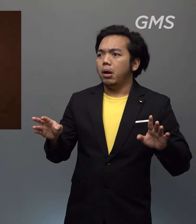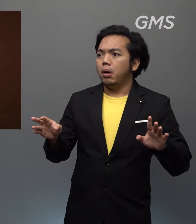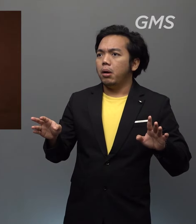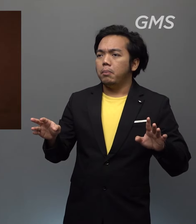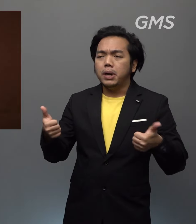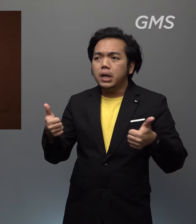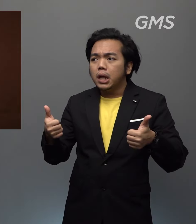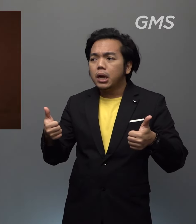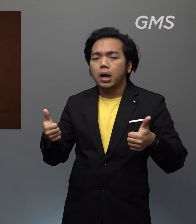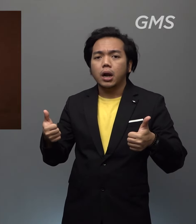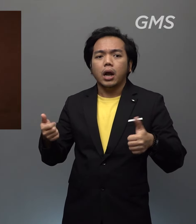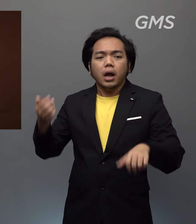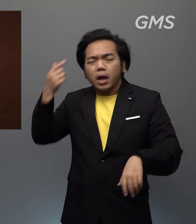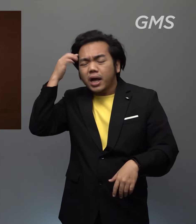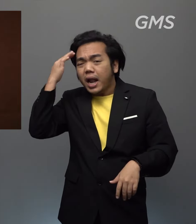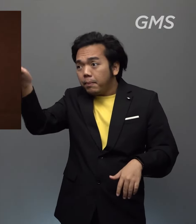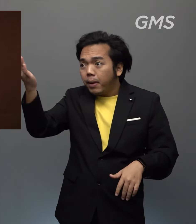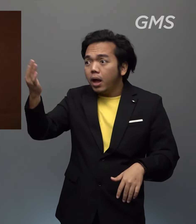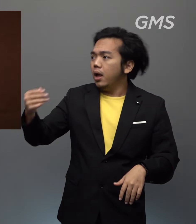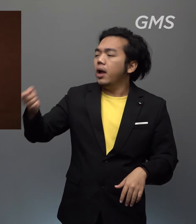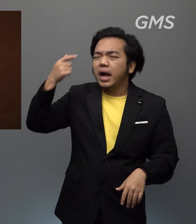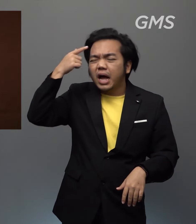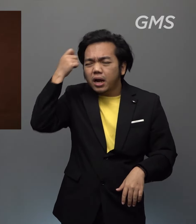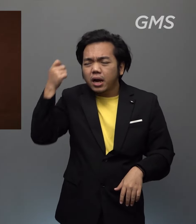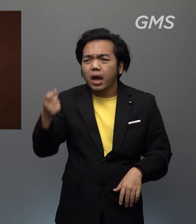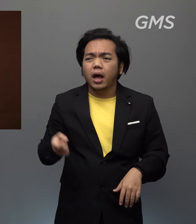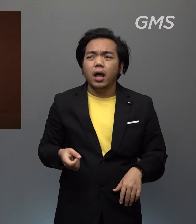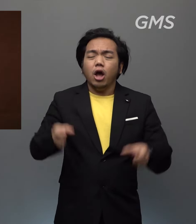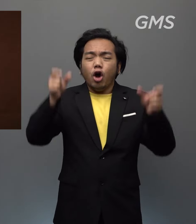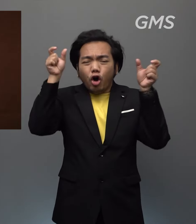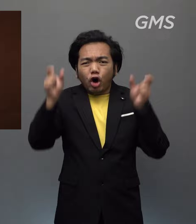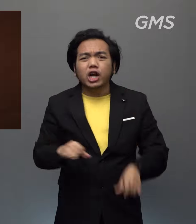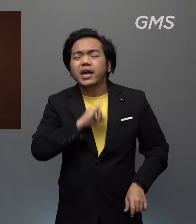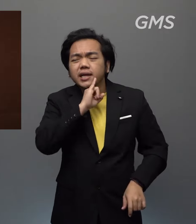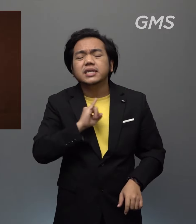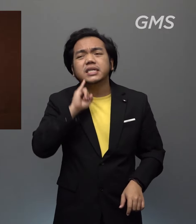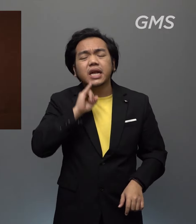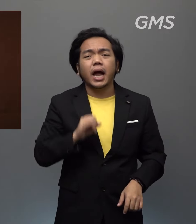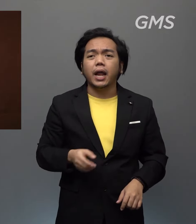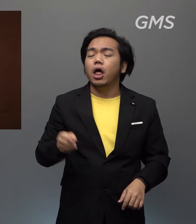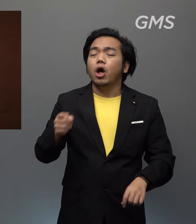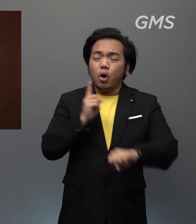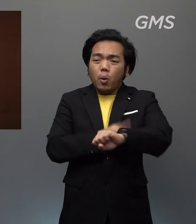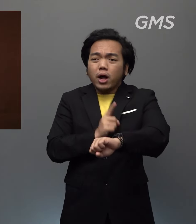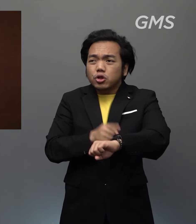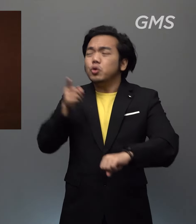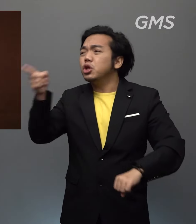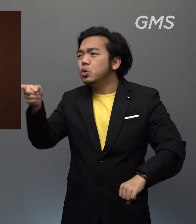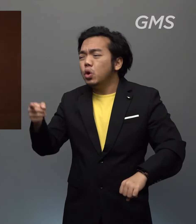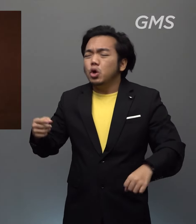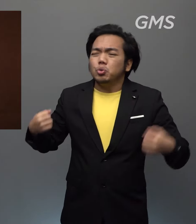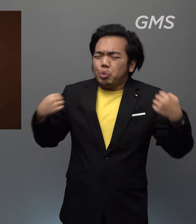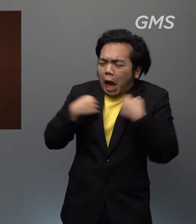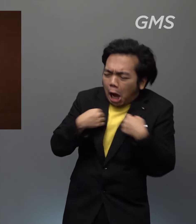melarat, kondisinya sulit, kondisinya terpuruk, ketakutan, ada dalam intimidasi dan